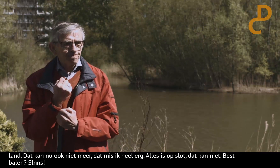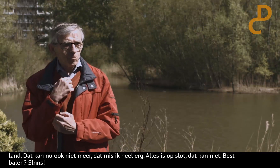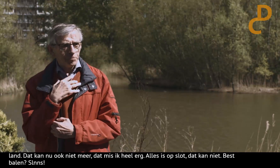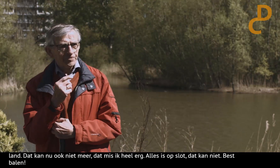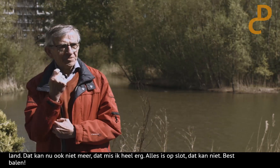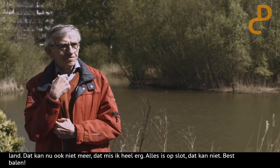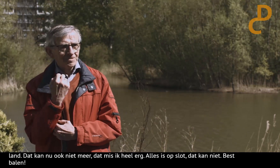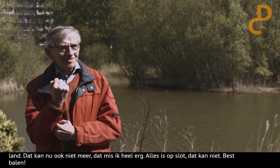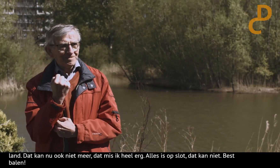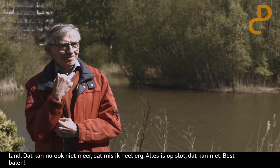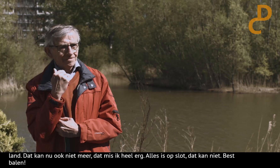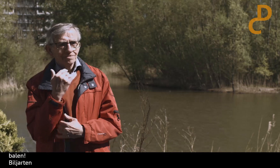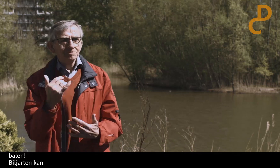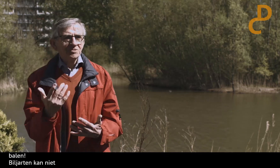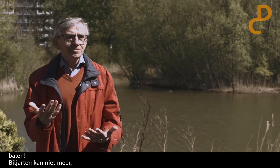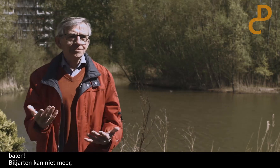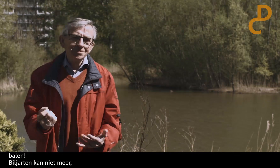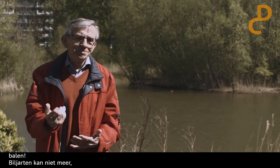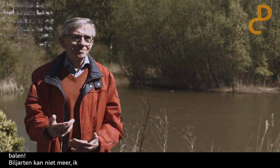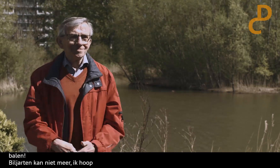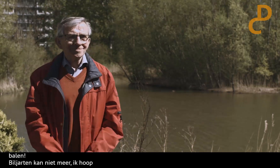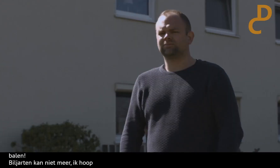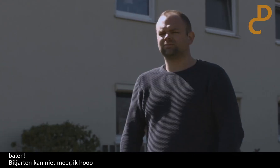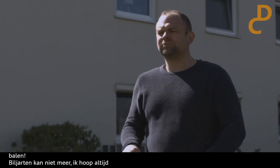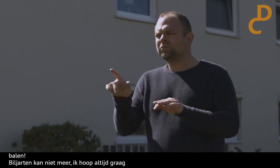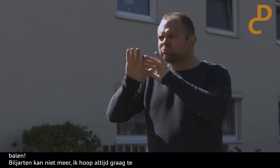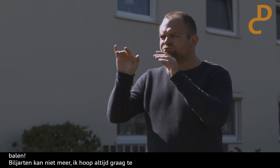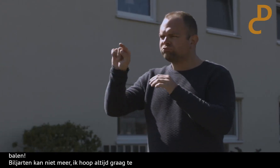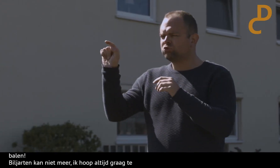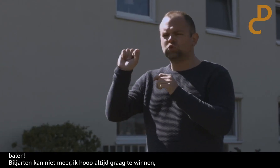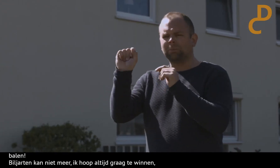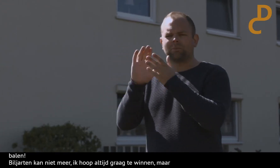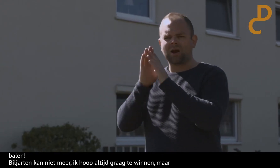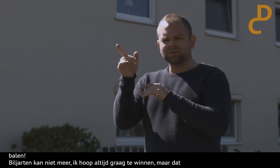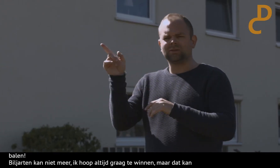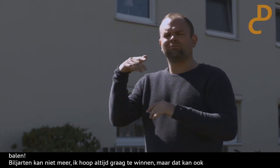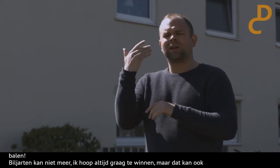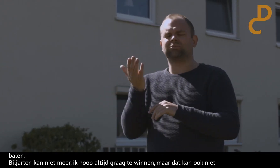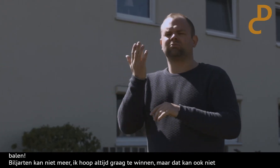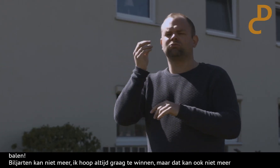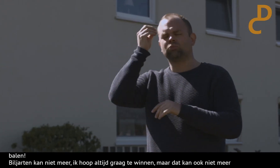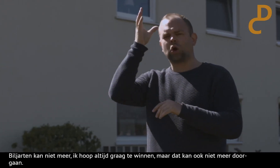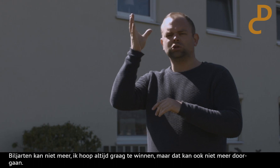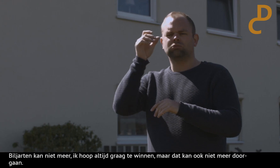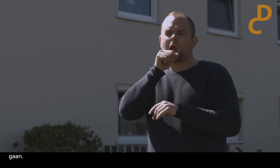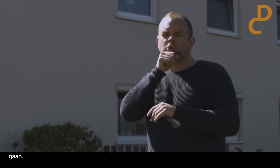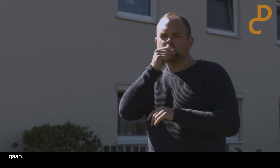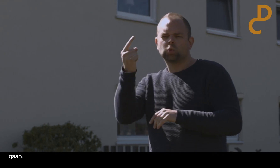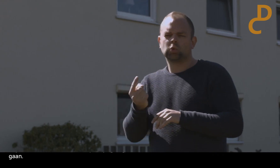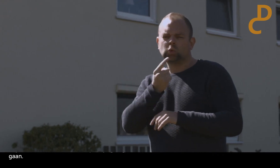competitie. Want ik hoop altijd heel graag te winnen. Maar ja, dat kan nu ook niet meer doorgaan. En de verschillende supermarkten hebben nu 's